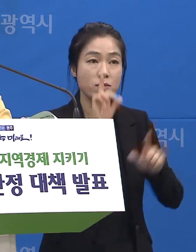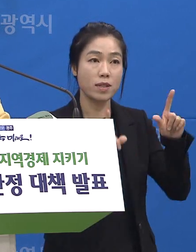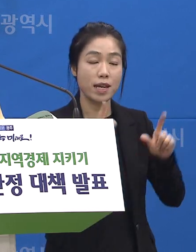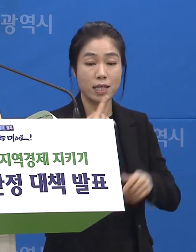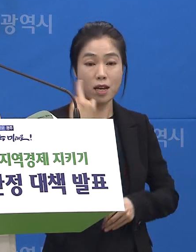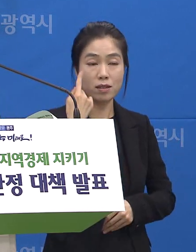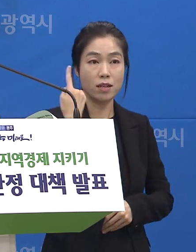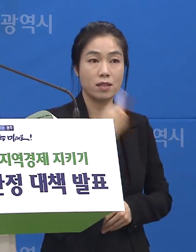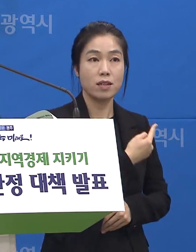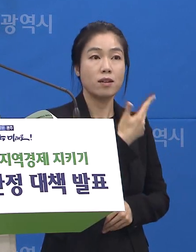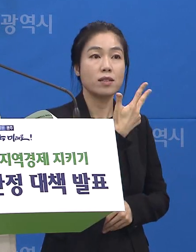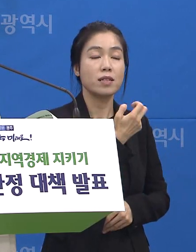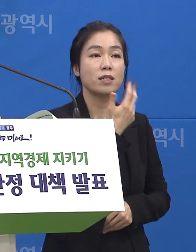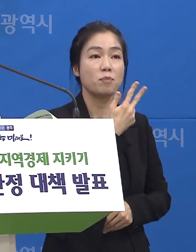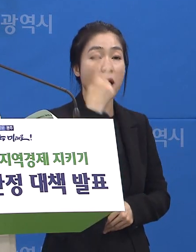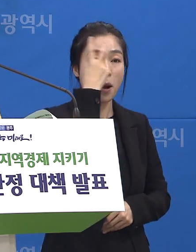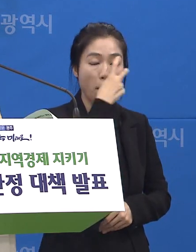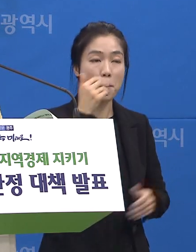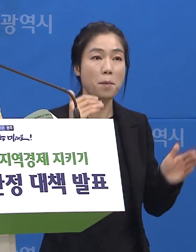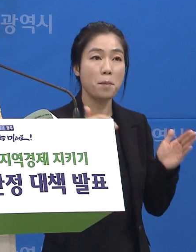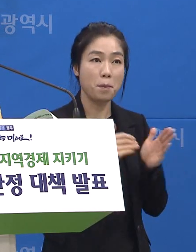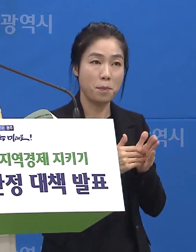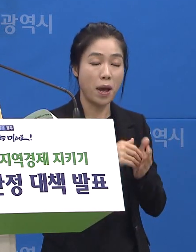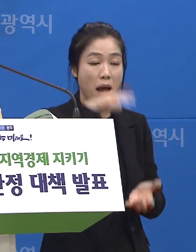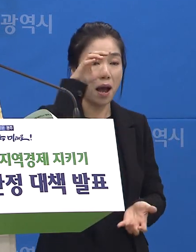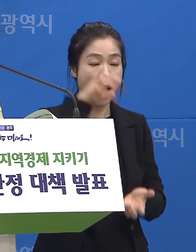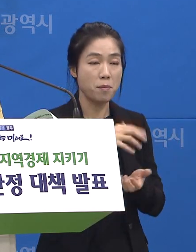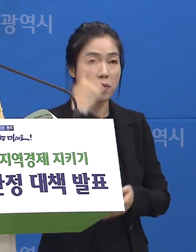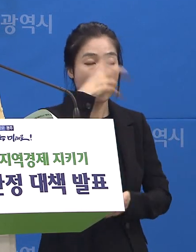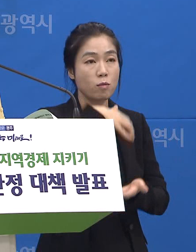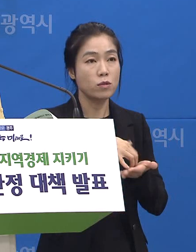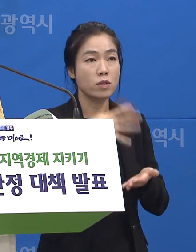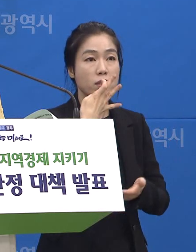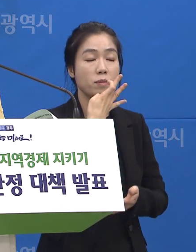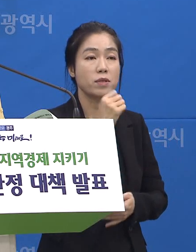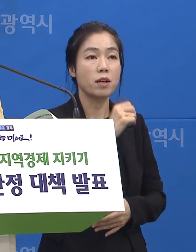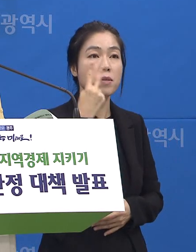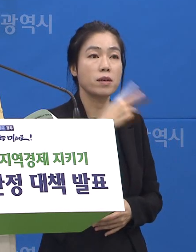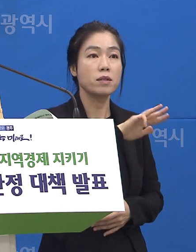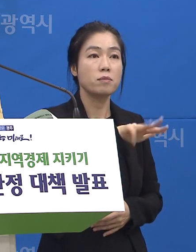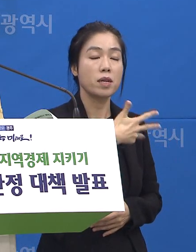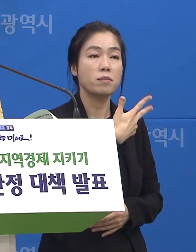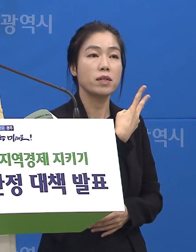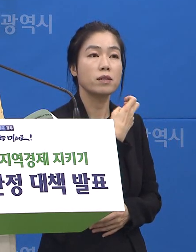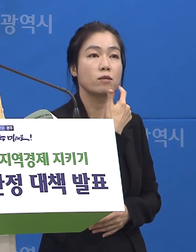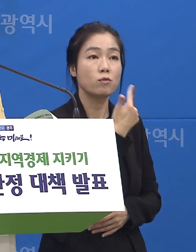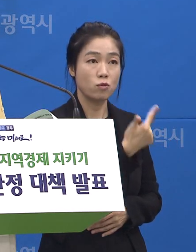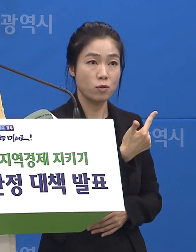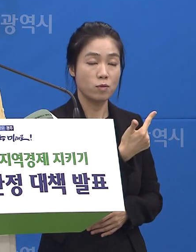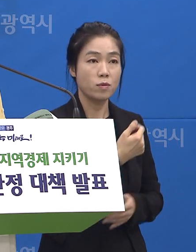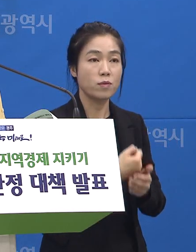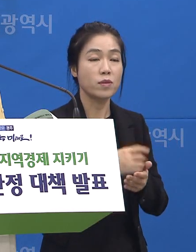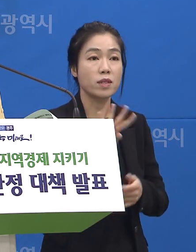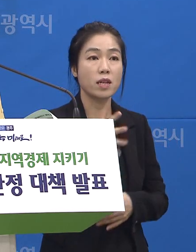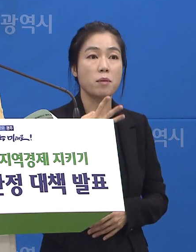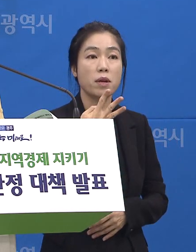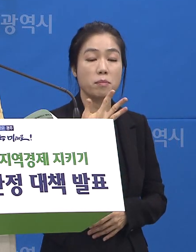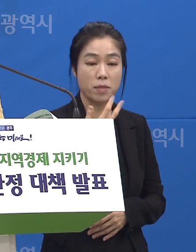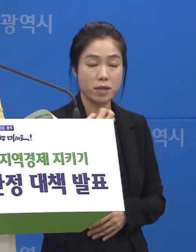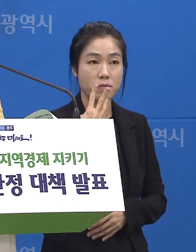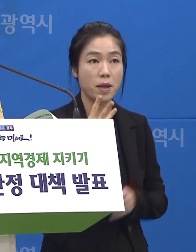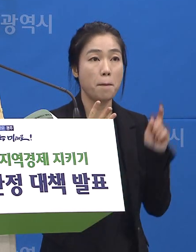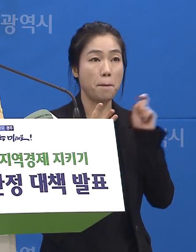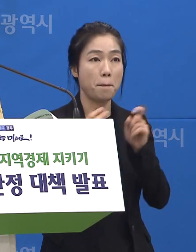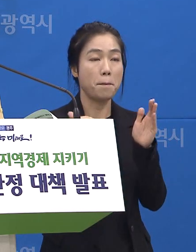어제 1078건 검사하여 총 누적 검사 수 14만 2826건입니다. 483명